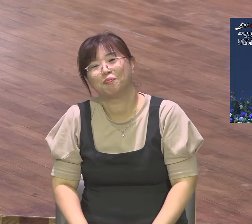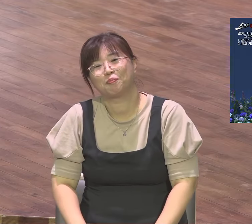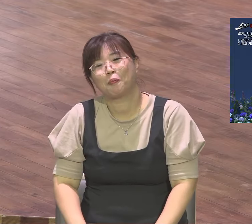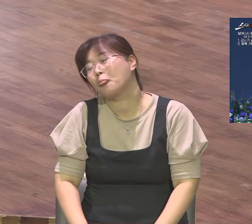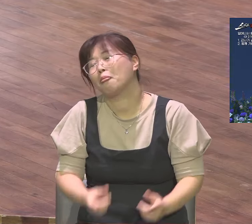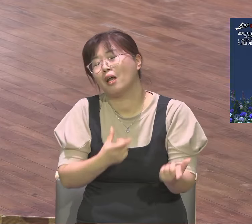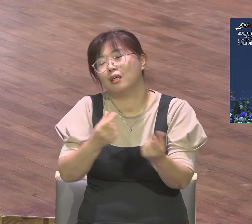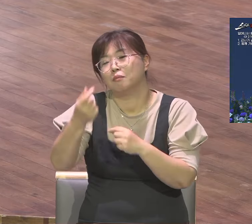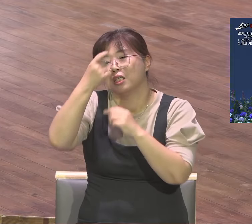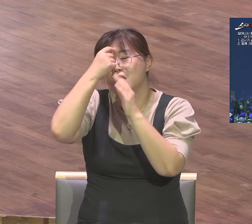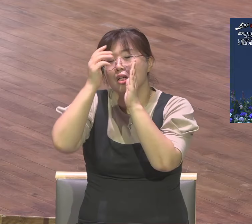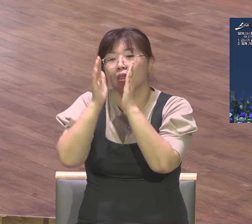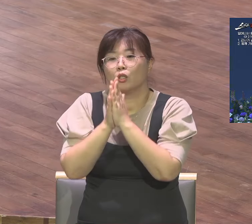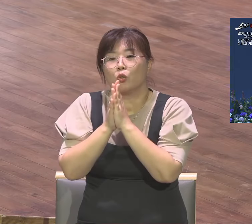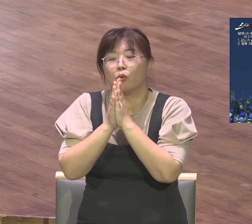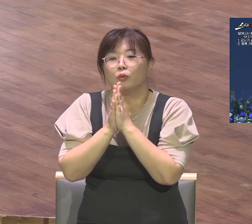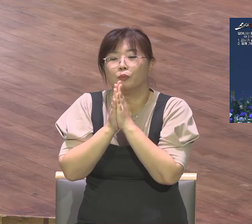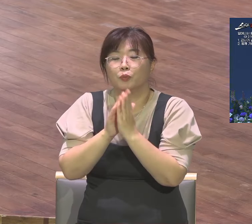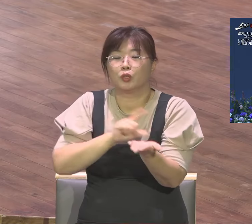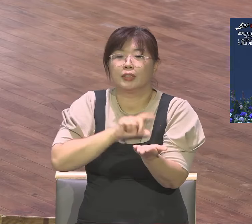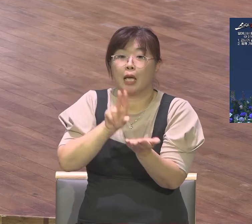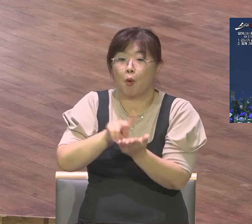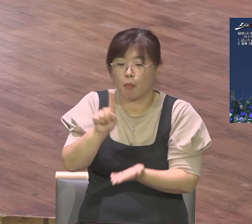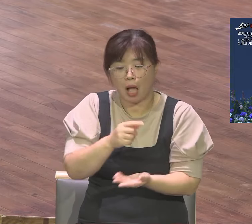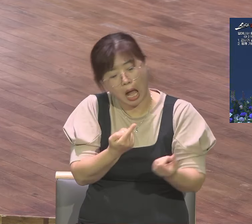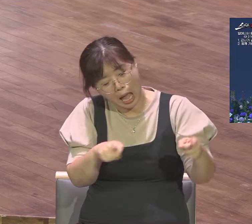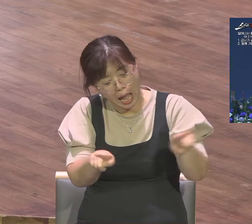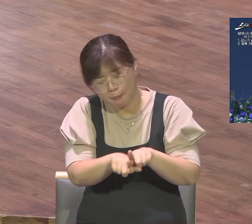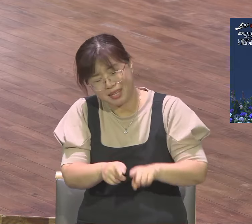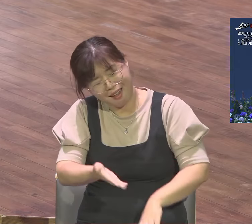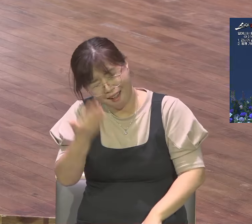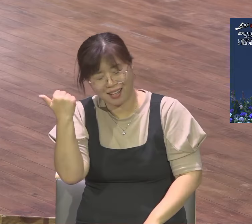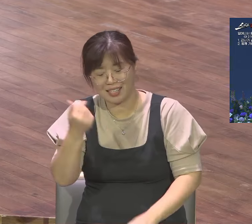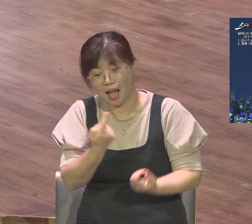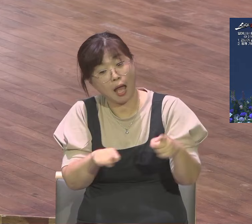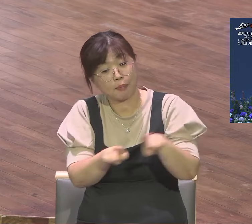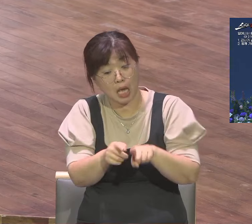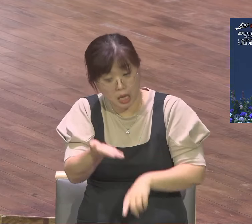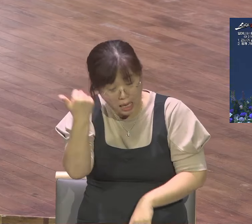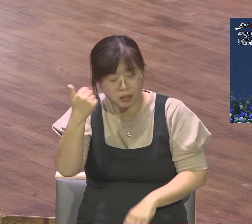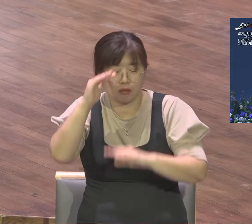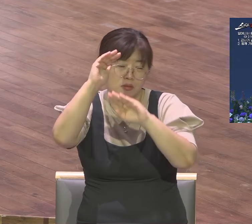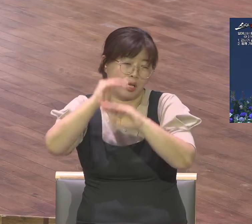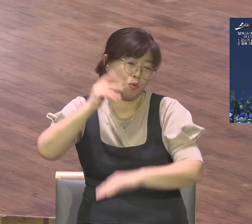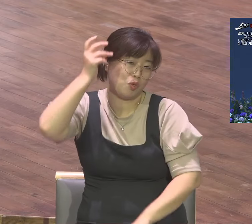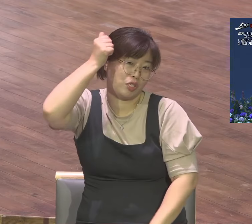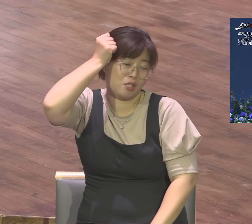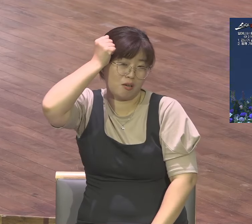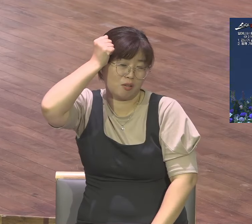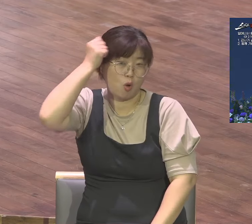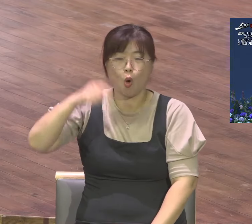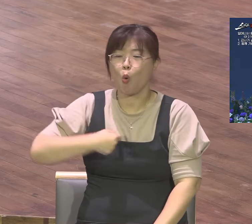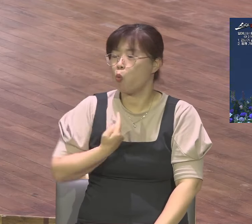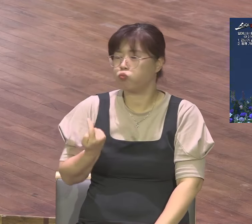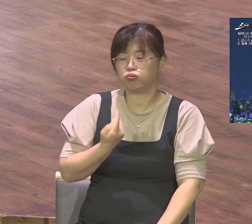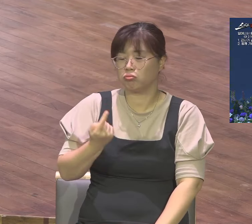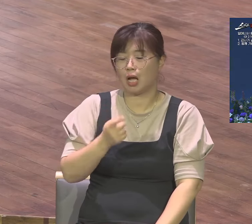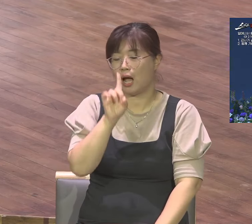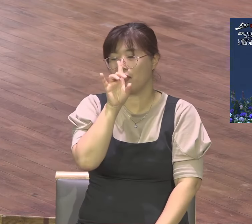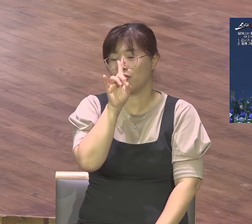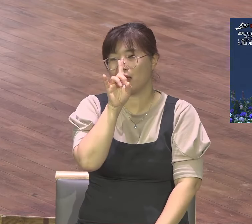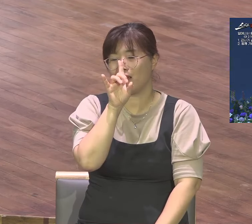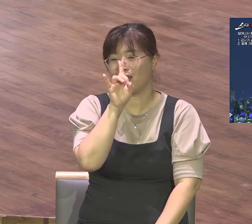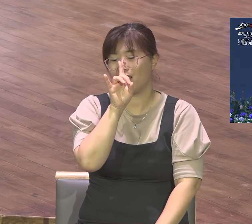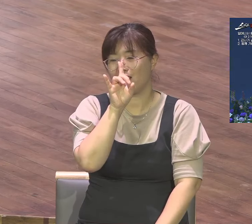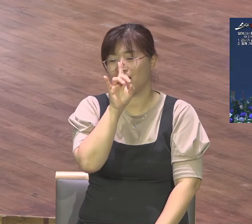일어나자. 함께 가자. 함께 가야 됩니다. 함께 절대 독불장군 없습니다. 함께 주님께서 우리와 함께 하신다